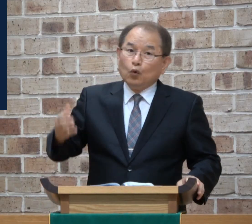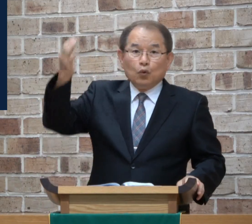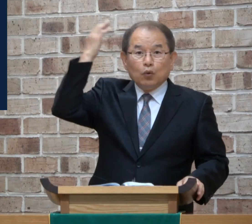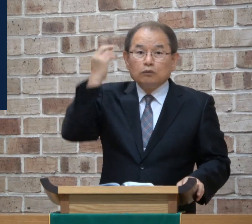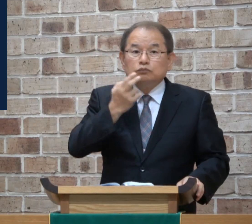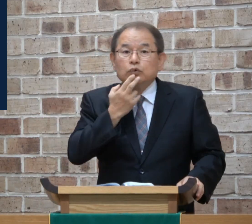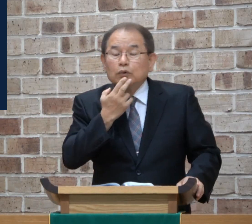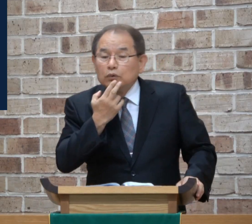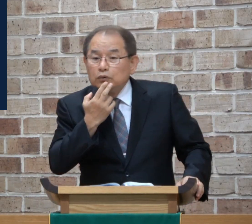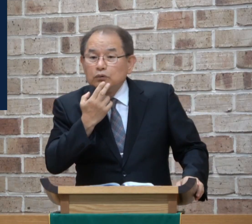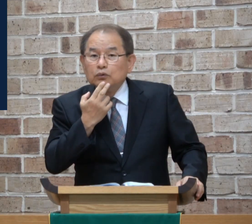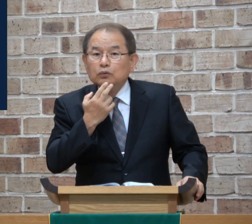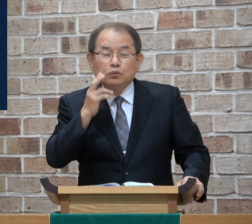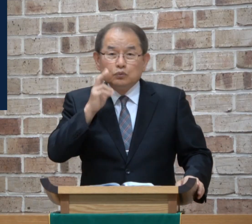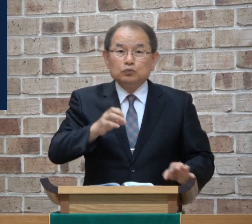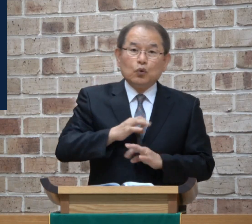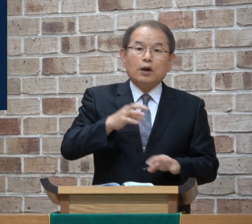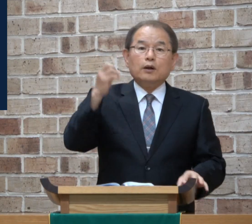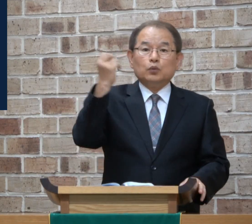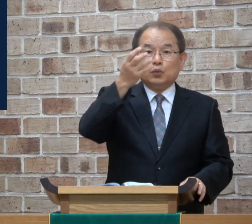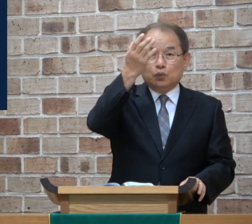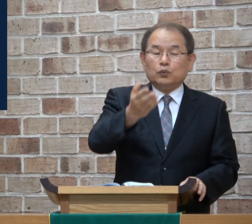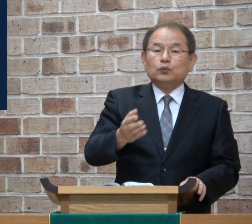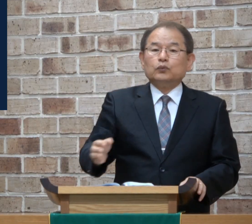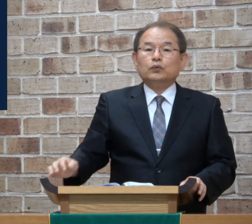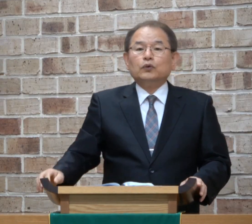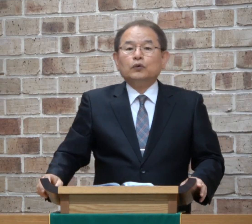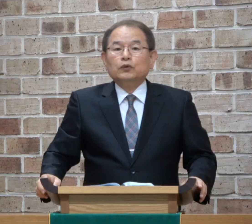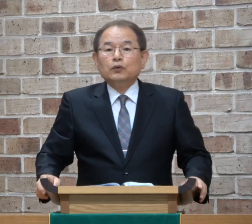보였다고 합니다. 그전에는 그런 일까지 일어나지 않았다고 합니다.